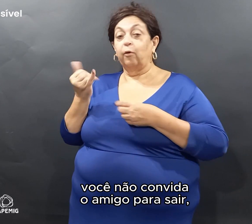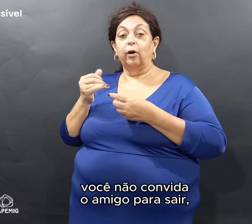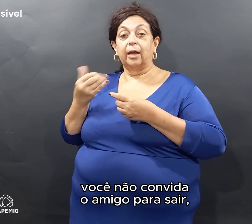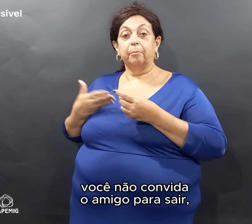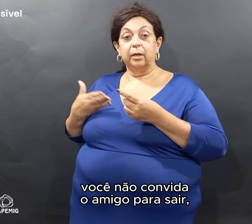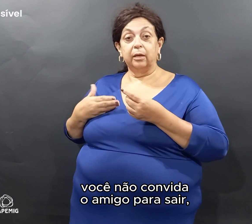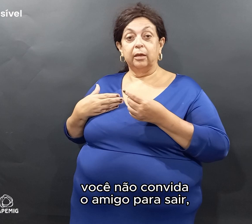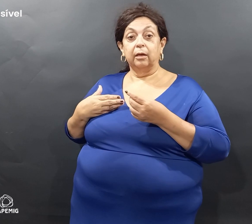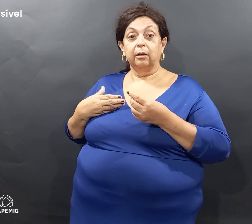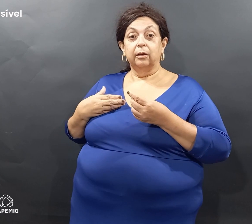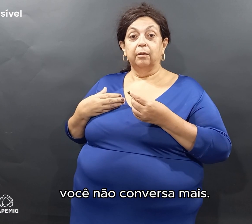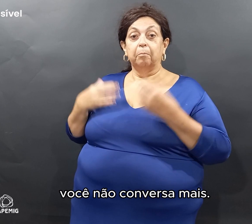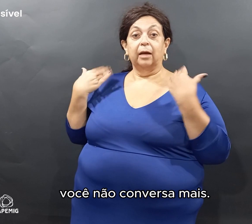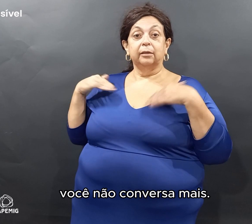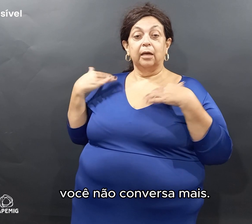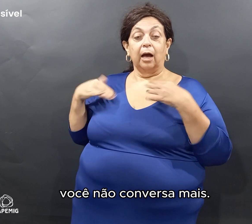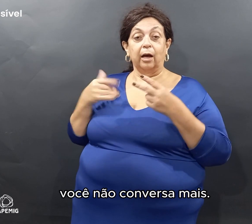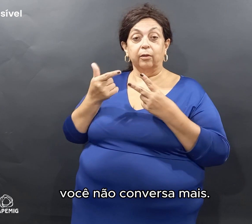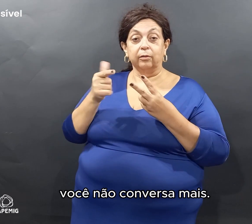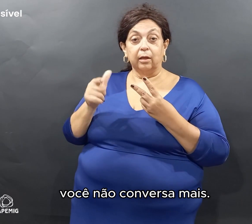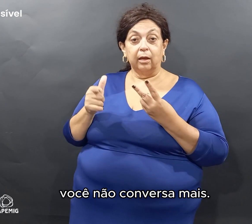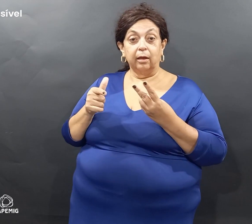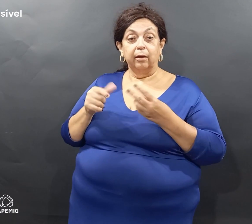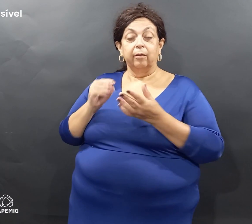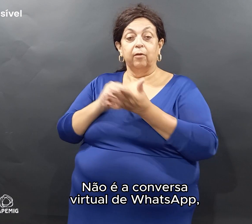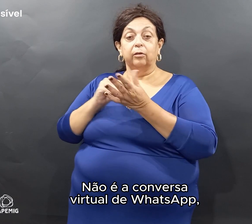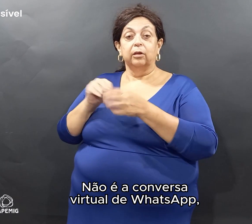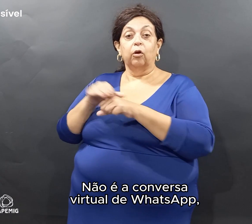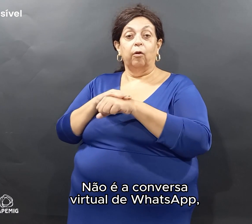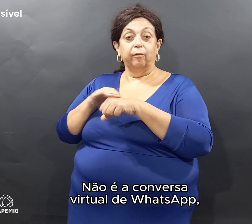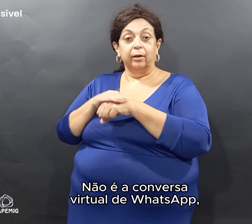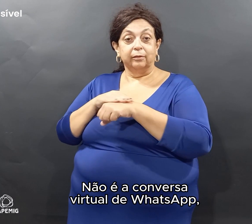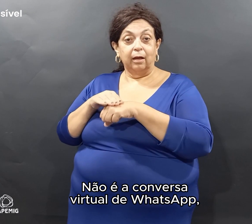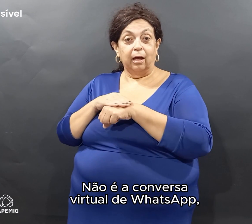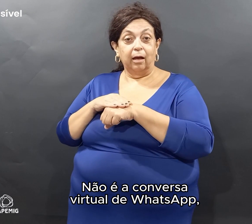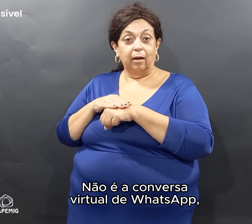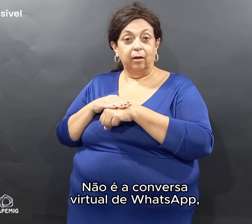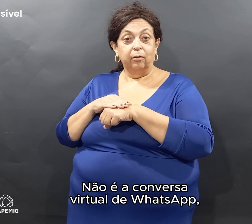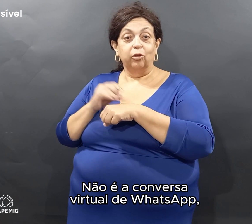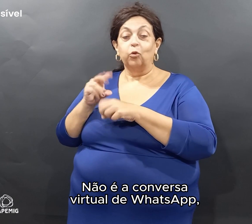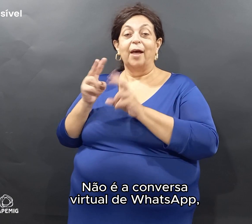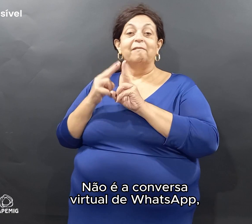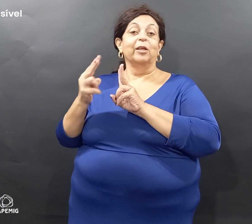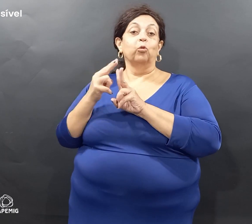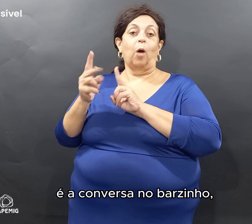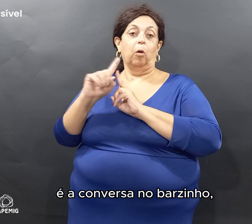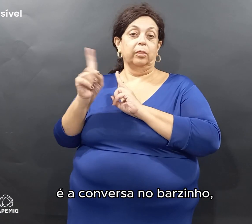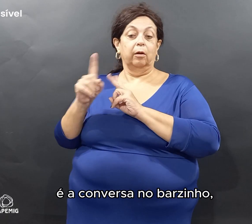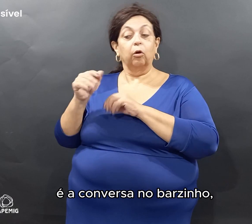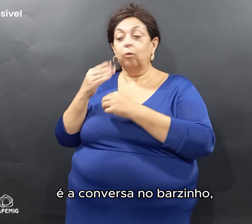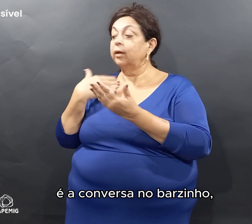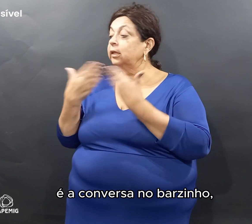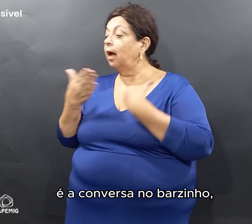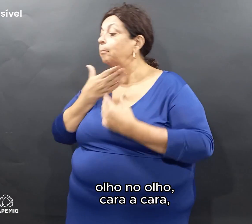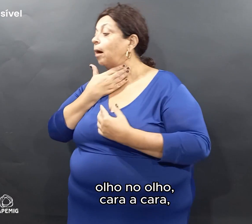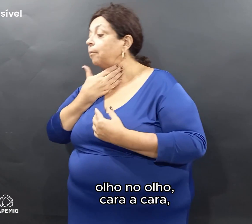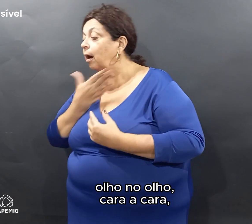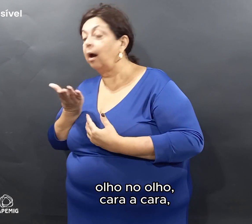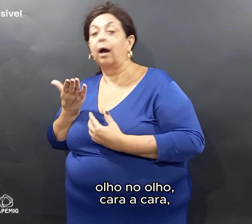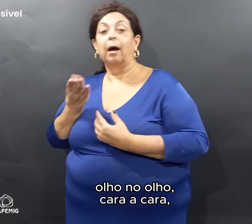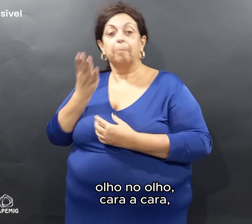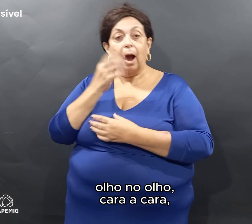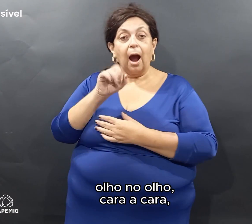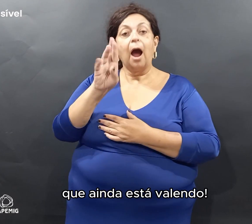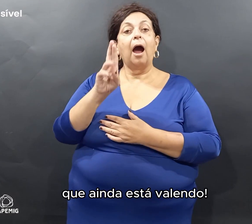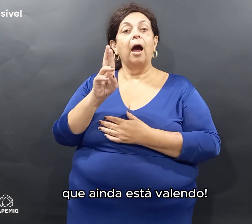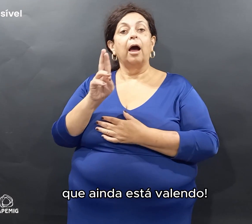não convida um amigo para sair, você não conversa mais, não é a conversa virtual de WhatsApp, é a conversa no barzinho, olho no olho,